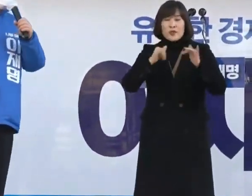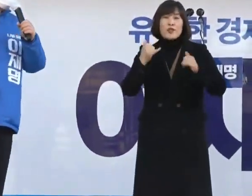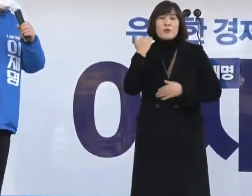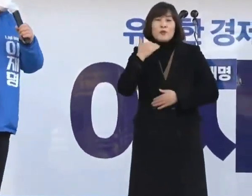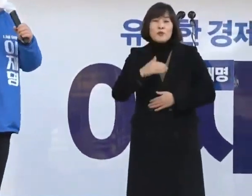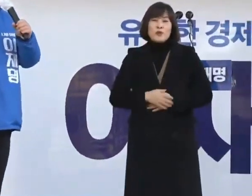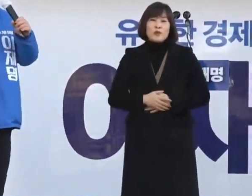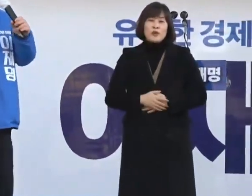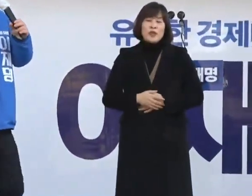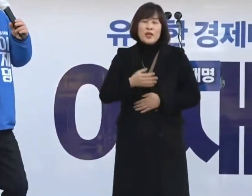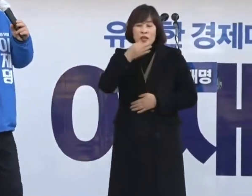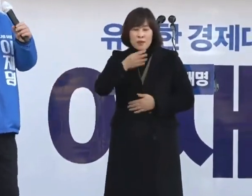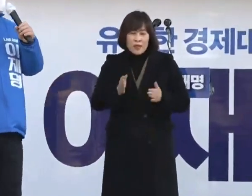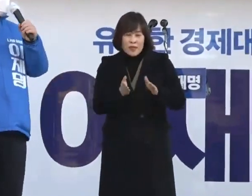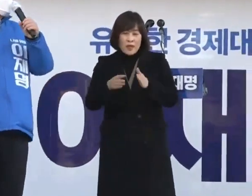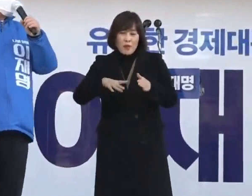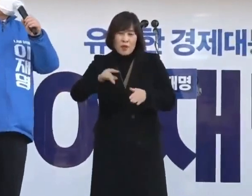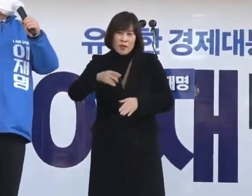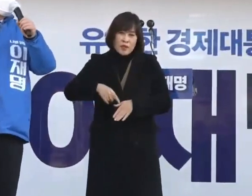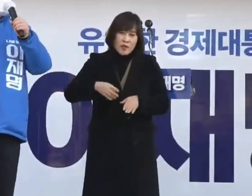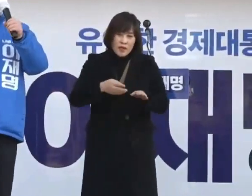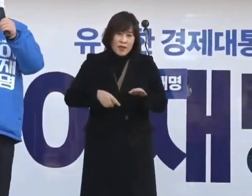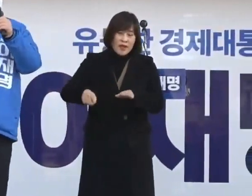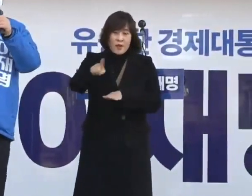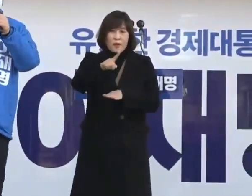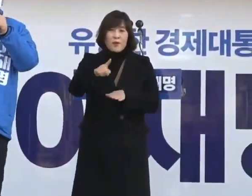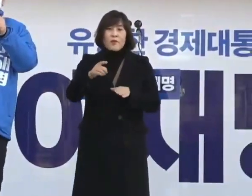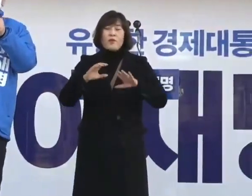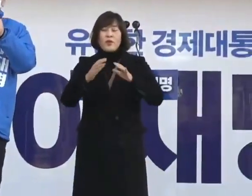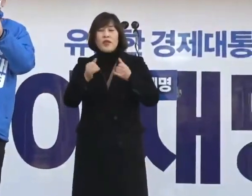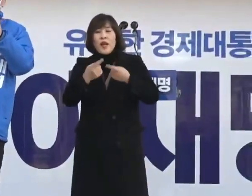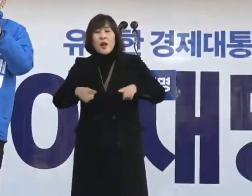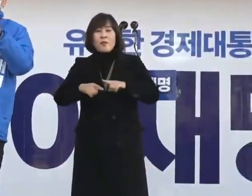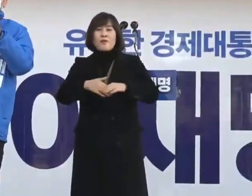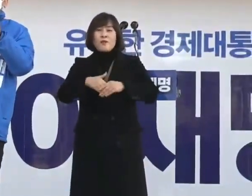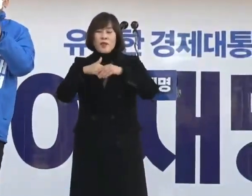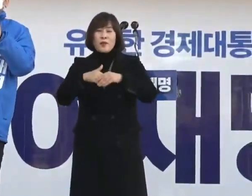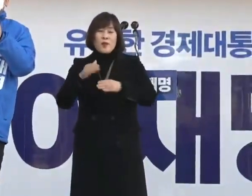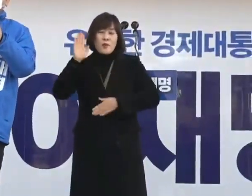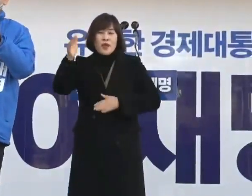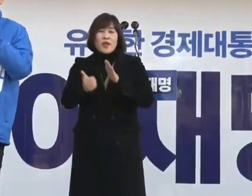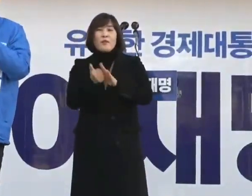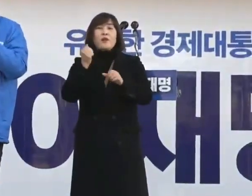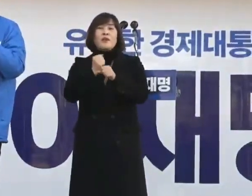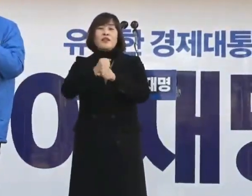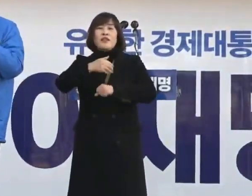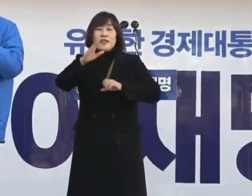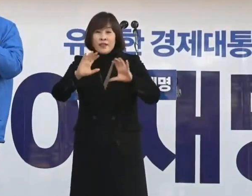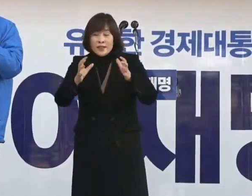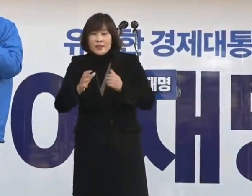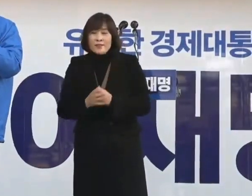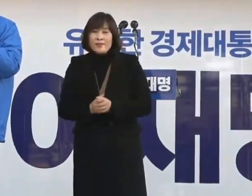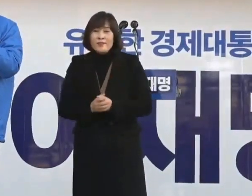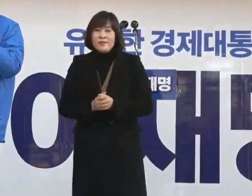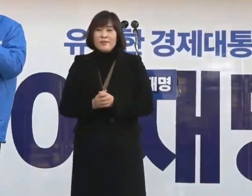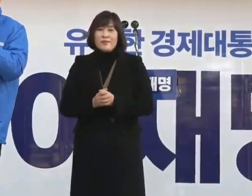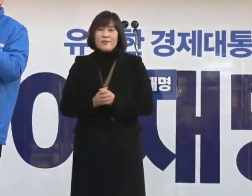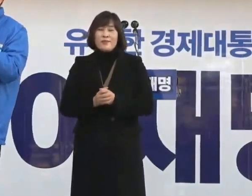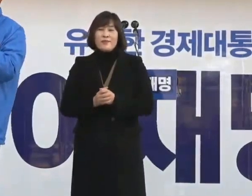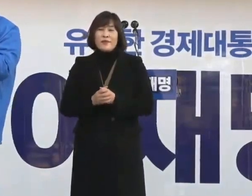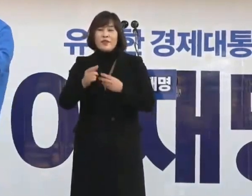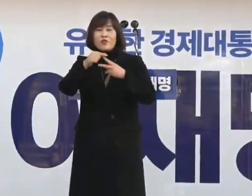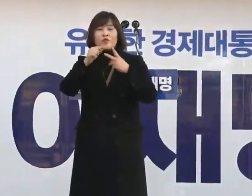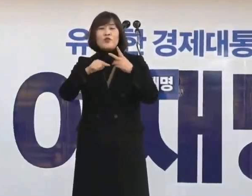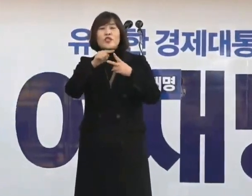힘든 길을 먼저 가고 국민들이 손잡고 함께 나가면서 미래의 희망을 만들어가는 나라. 이